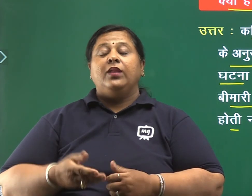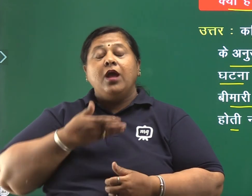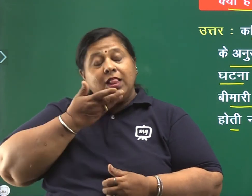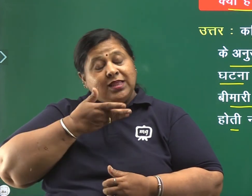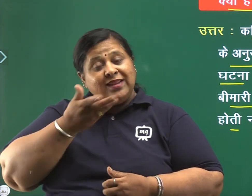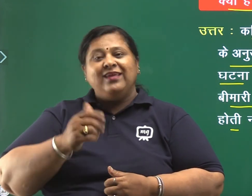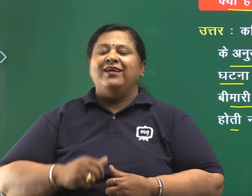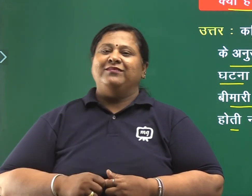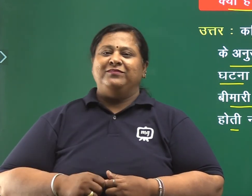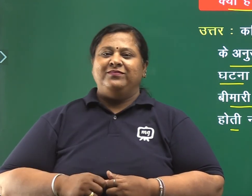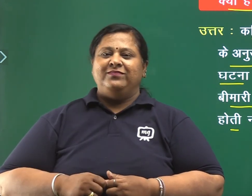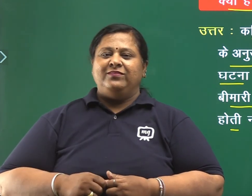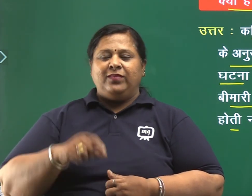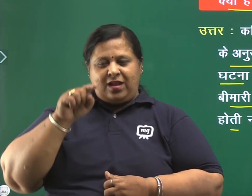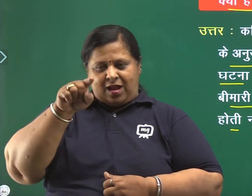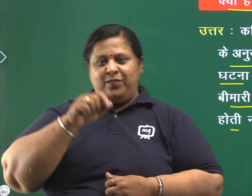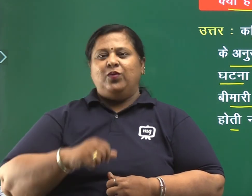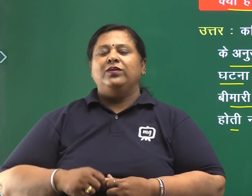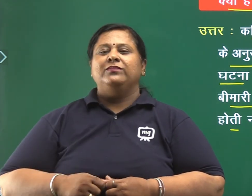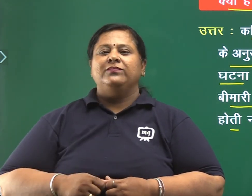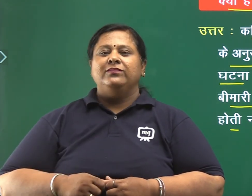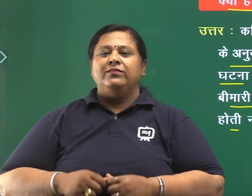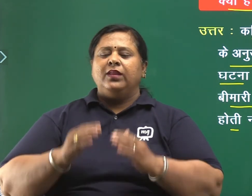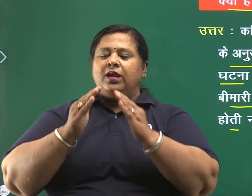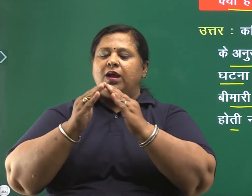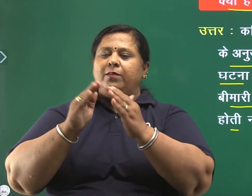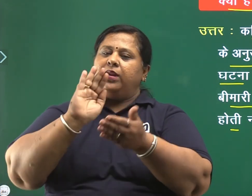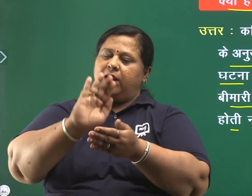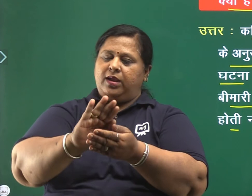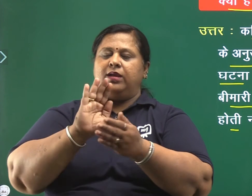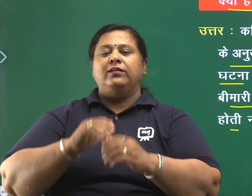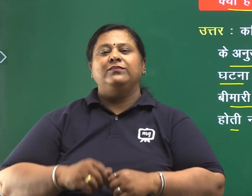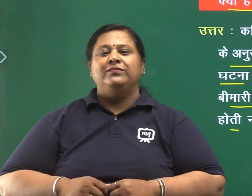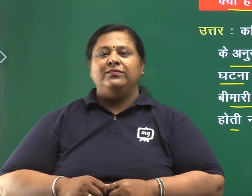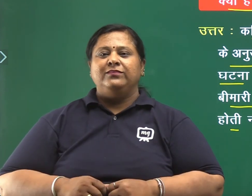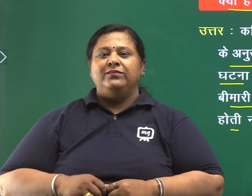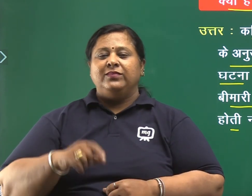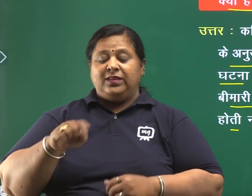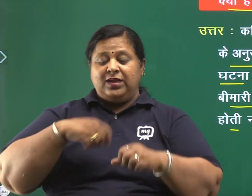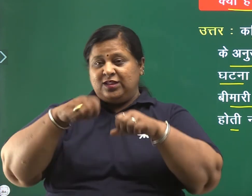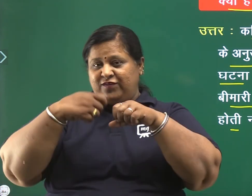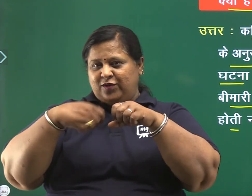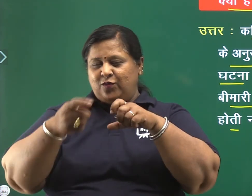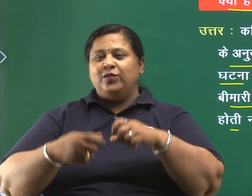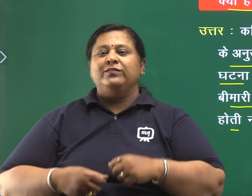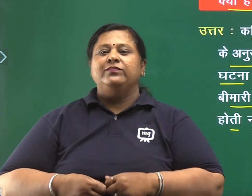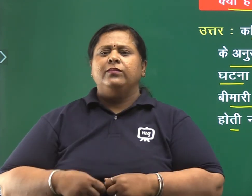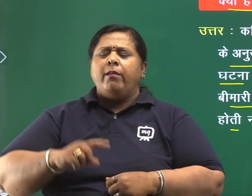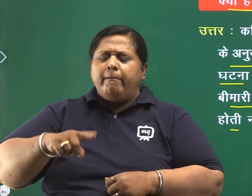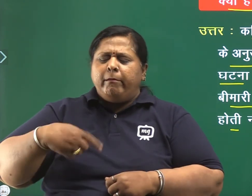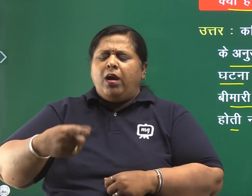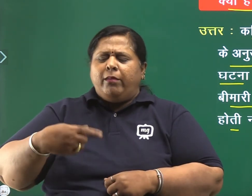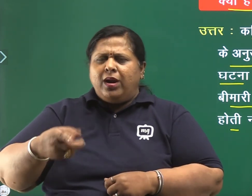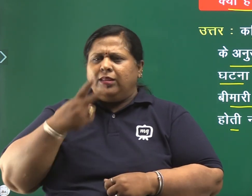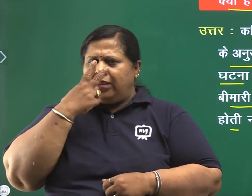अध्ययन किया। आप लोग घर पर रहकर इस वीडियो को बार